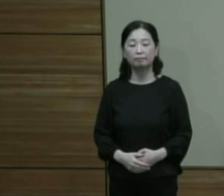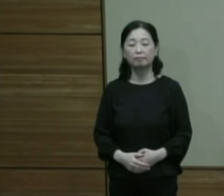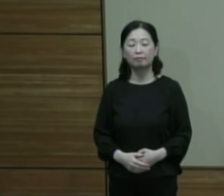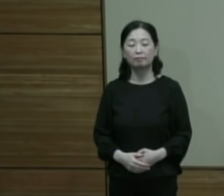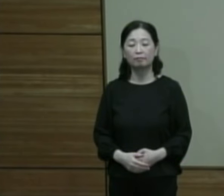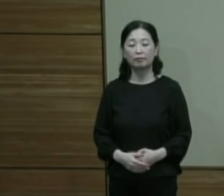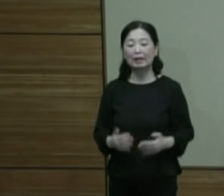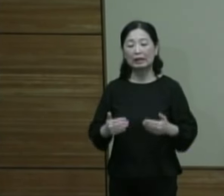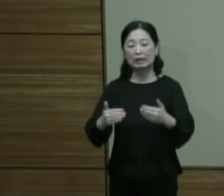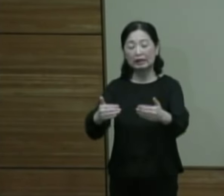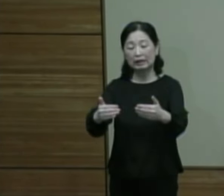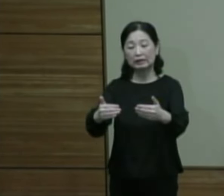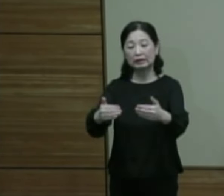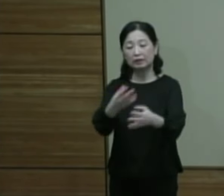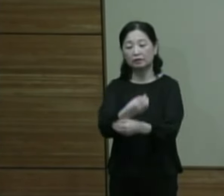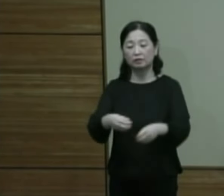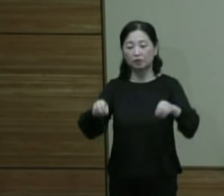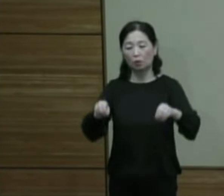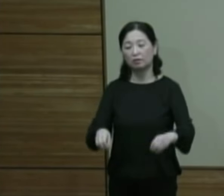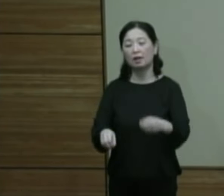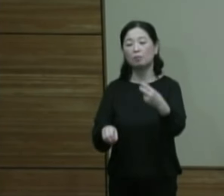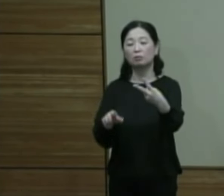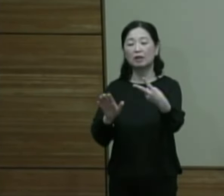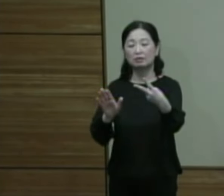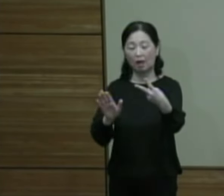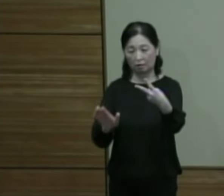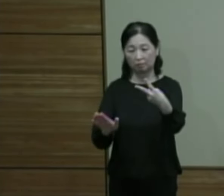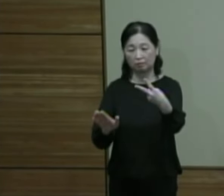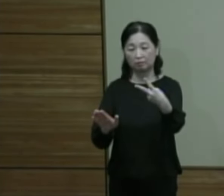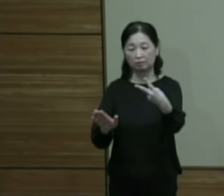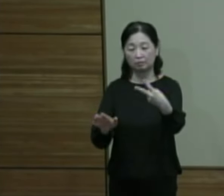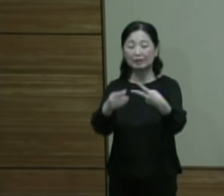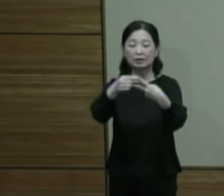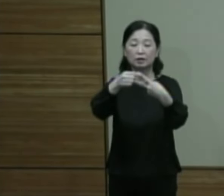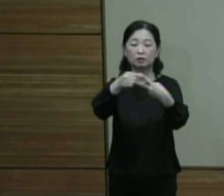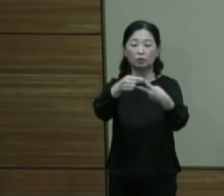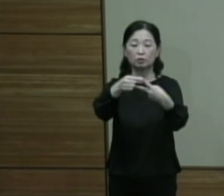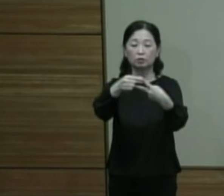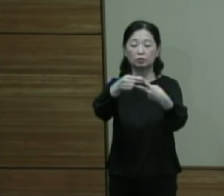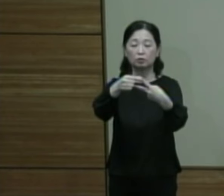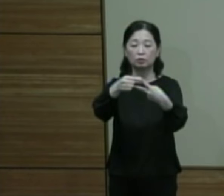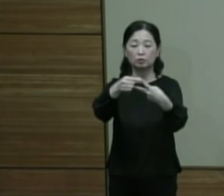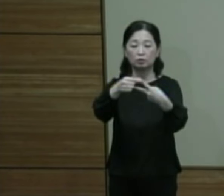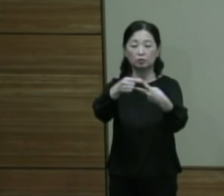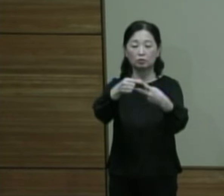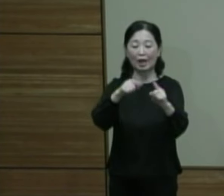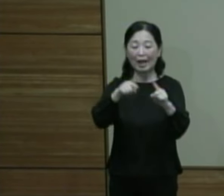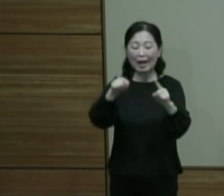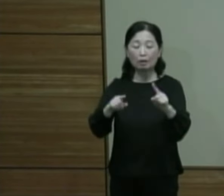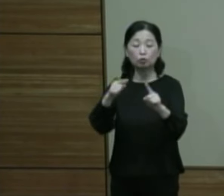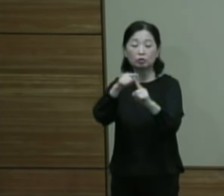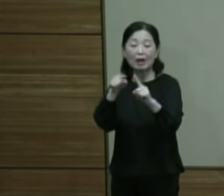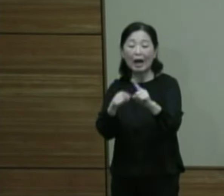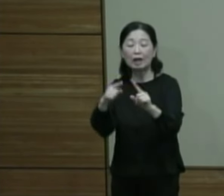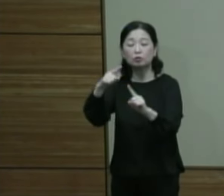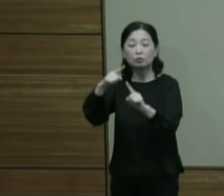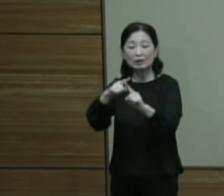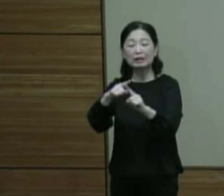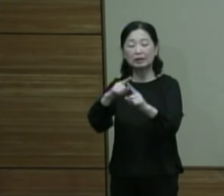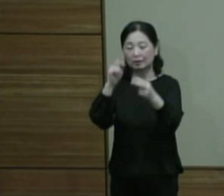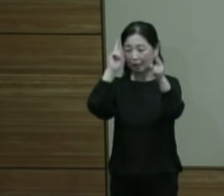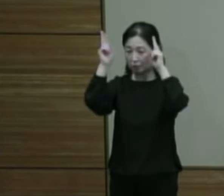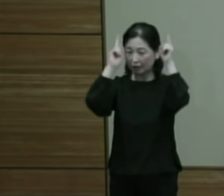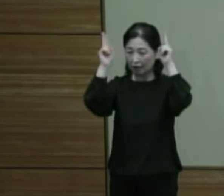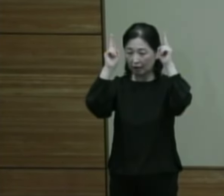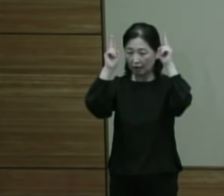が2件ございます。一つが MRT 株式会社、これは和歌山市役